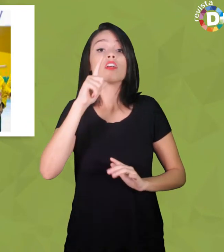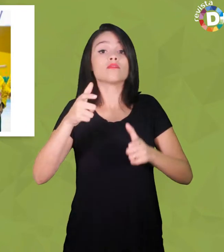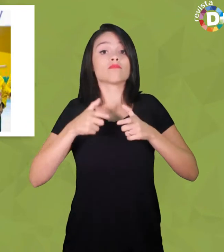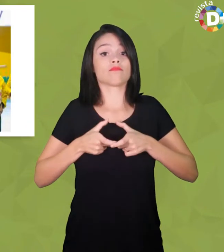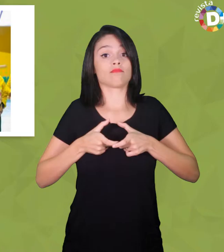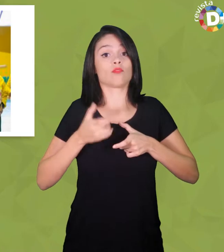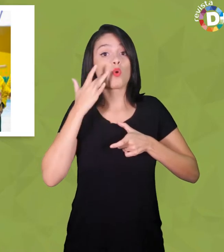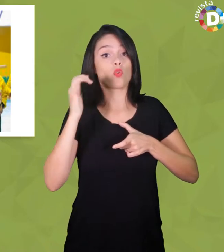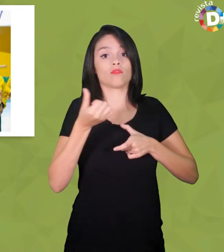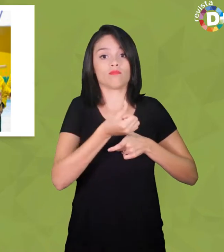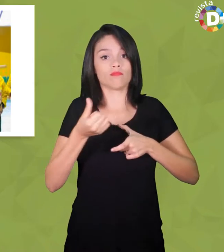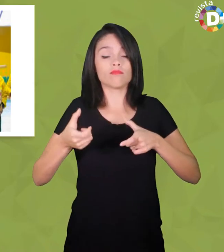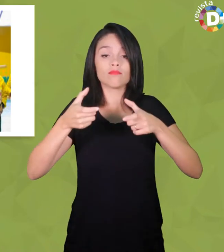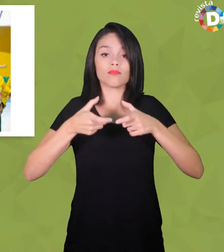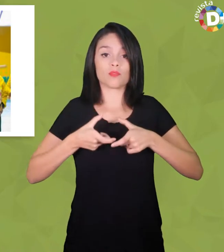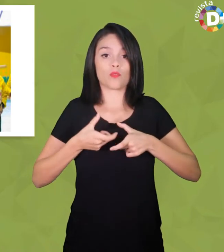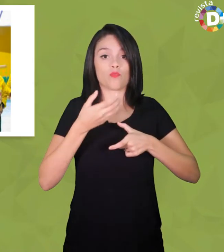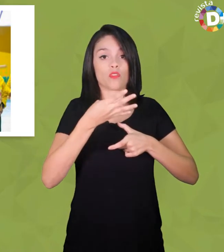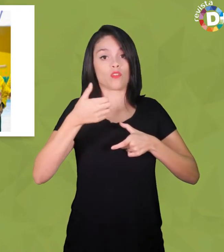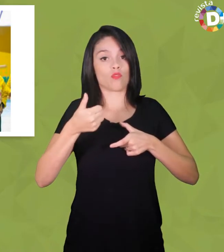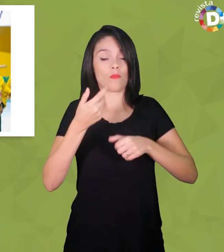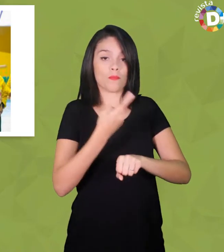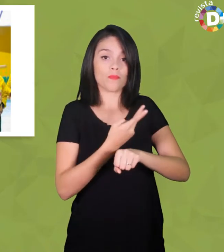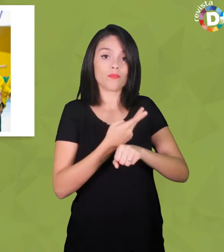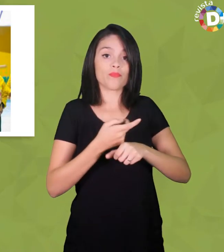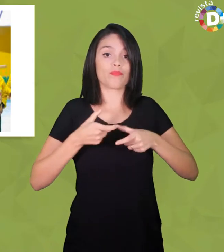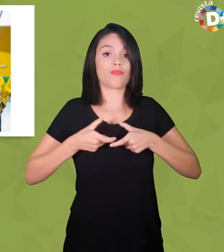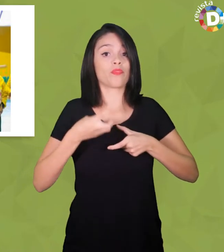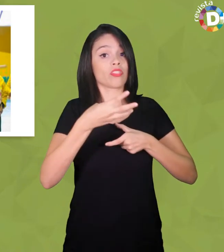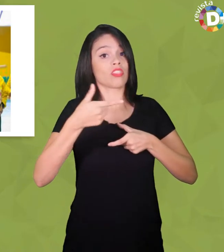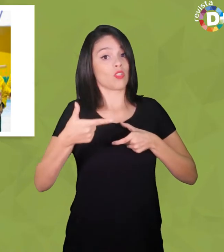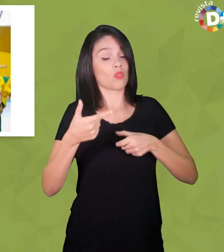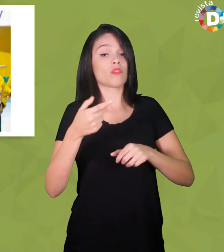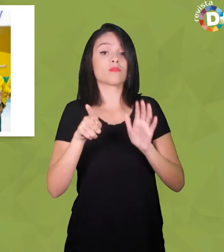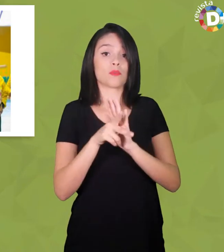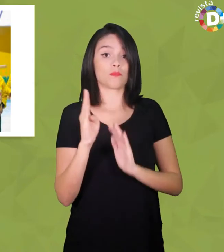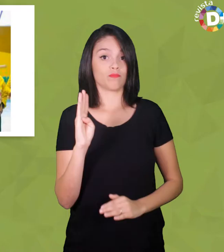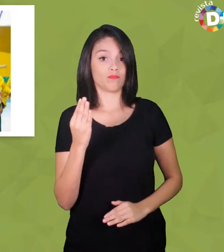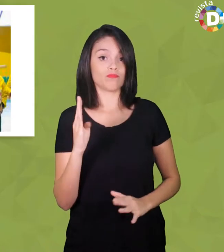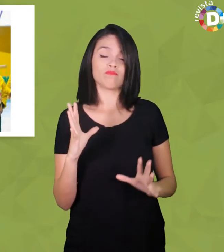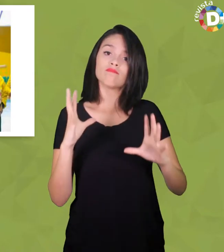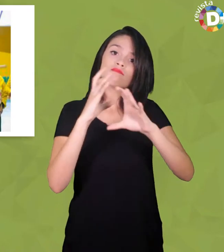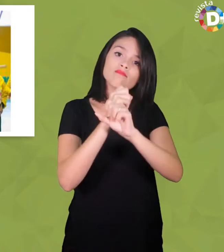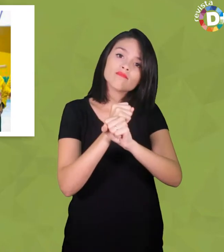ouros 41 pratas e 32 bronzes em um total de